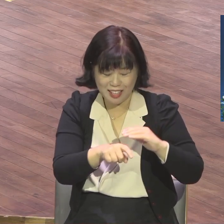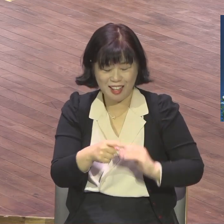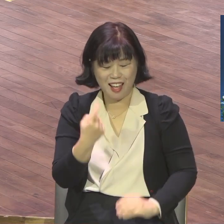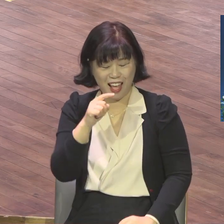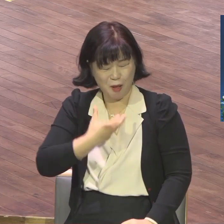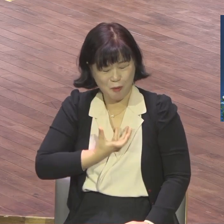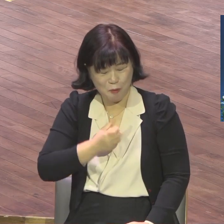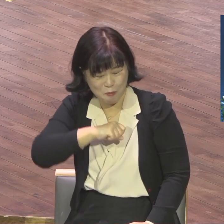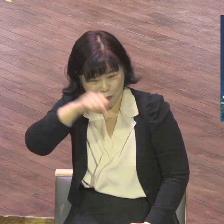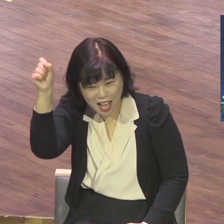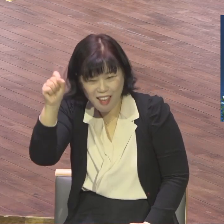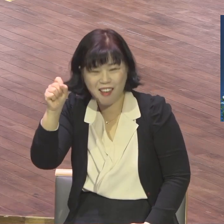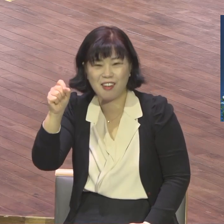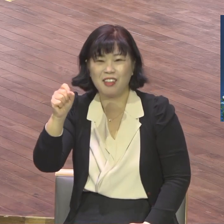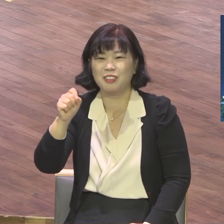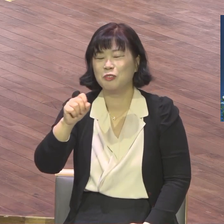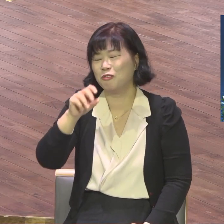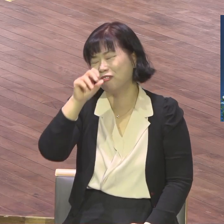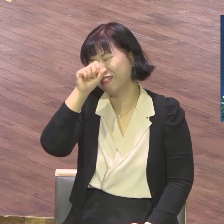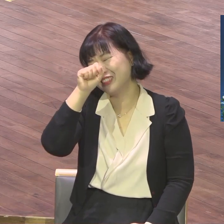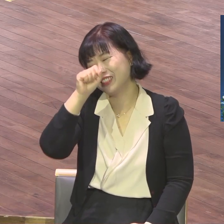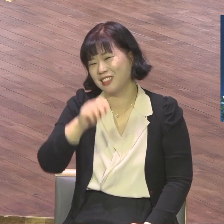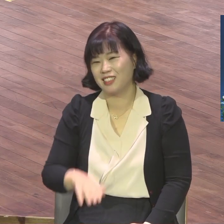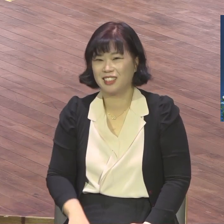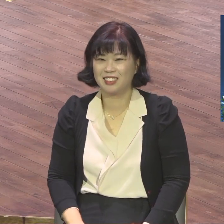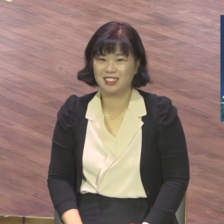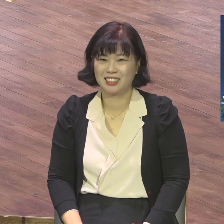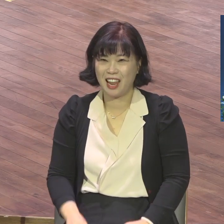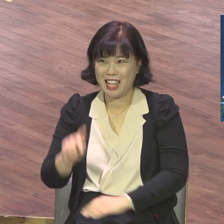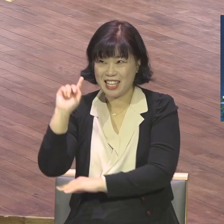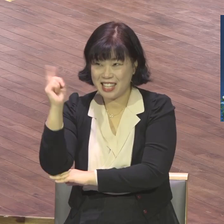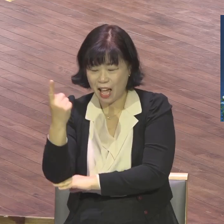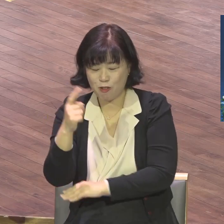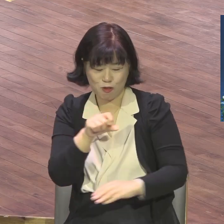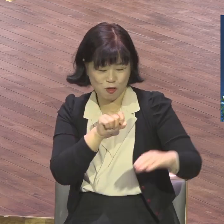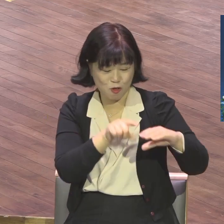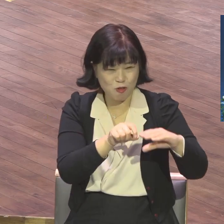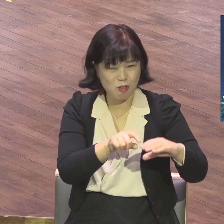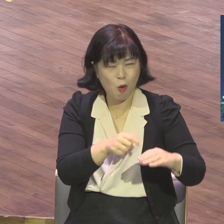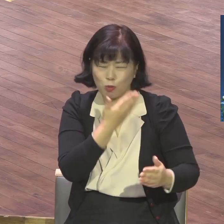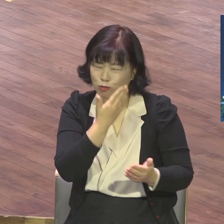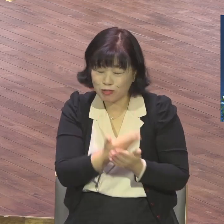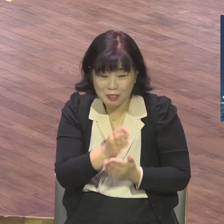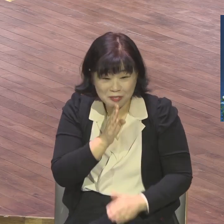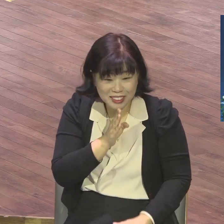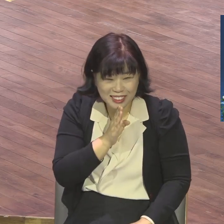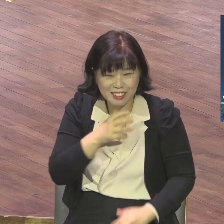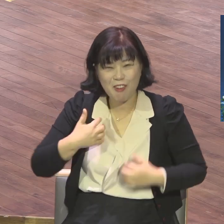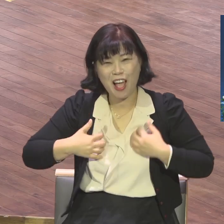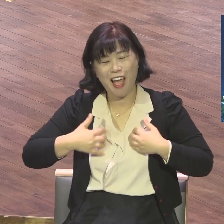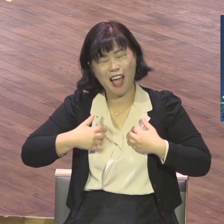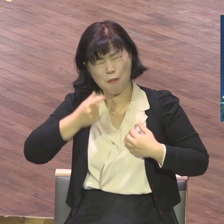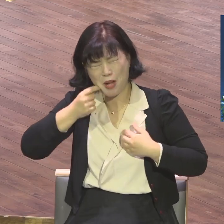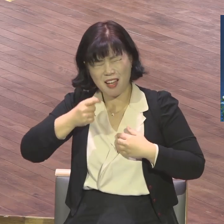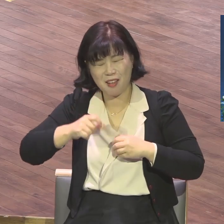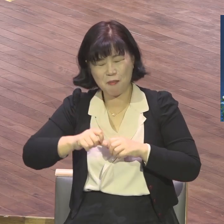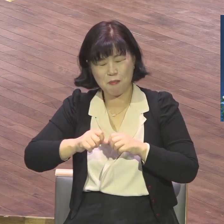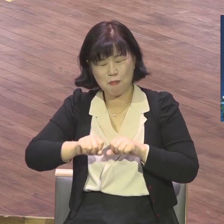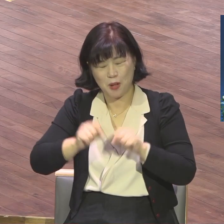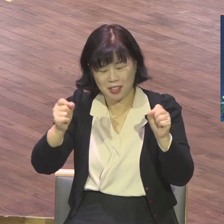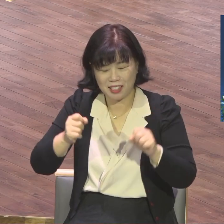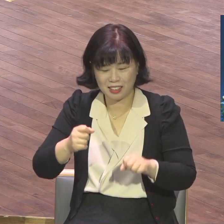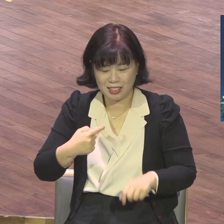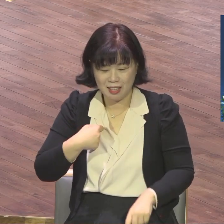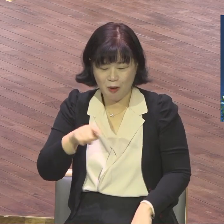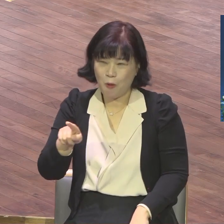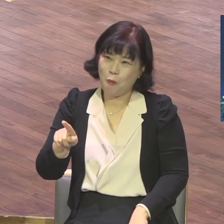이야, 진짜 야구 축구는요 운동에 완전히 보인다거든요. 야구 2-0, 축구 2-1. 이야.